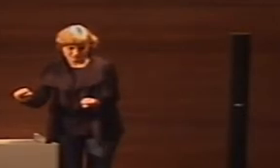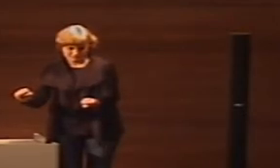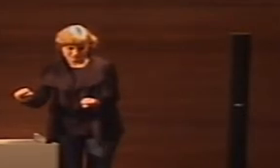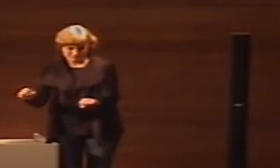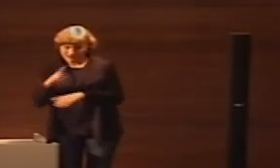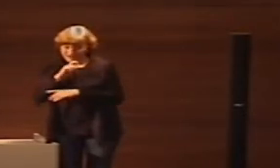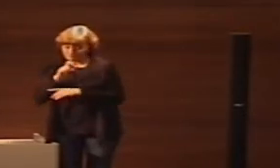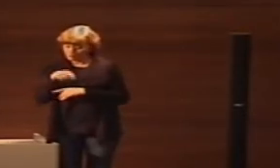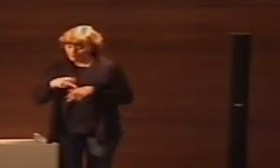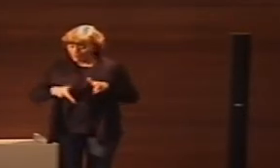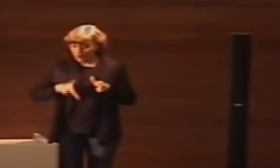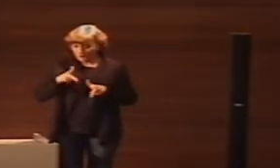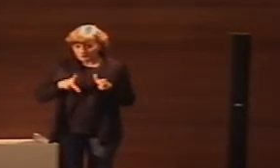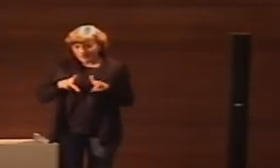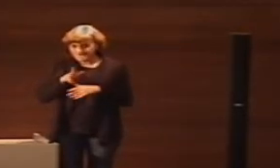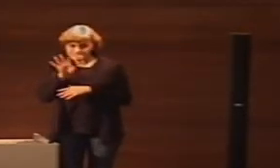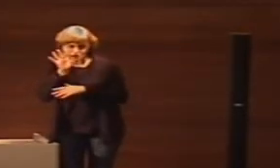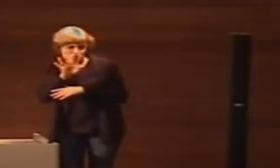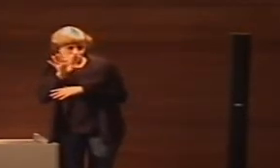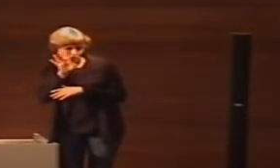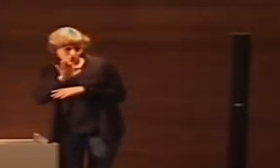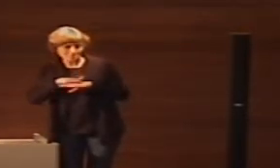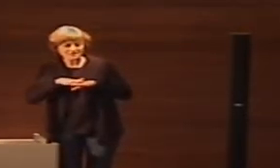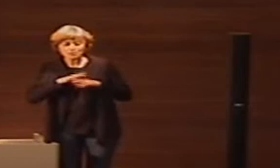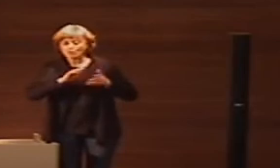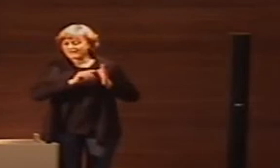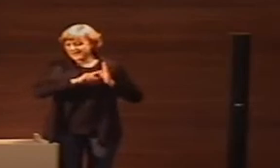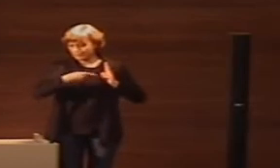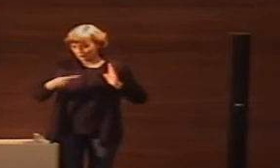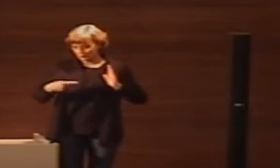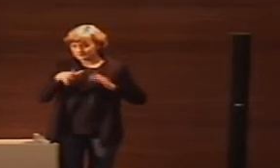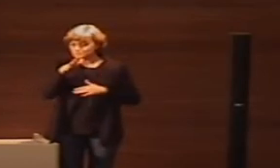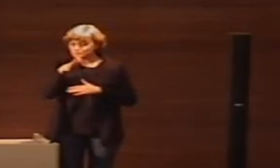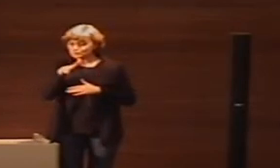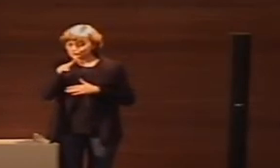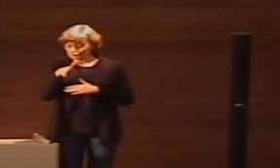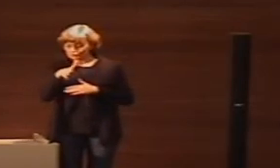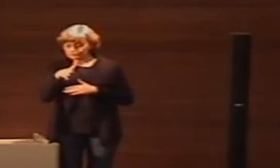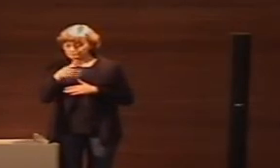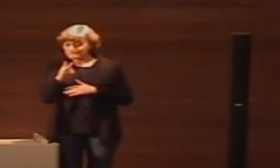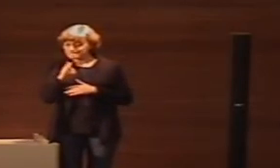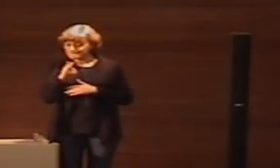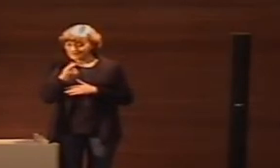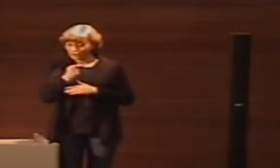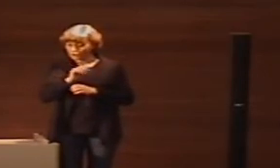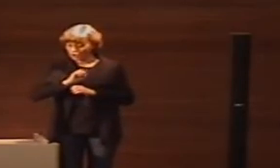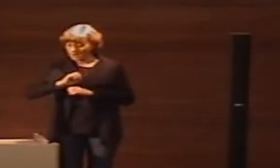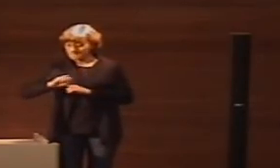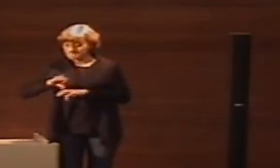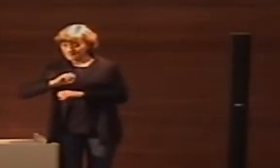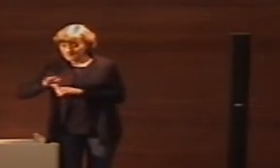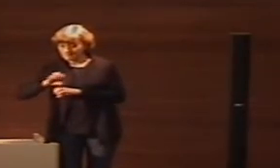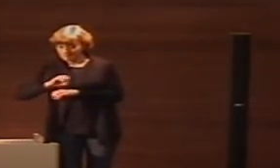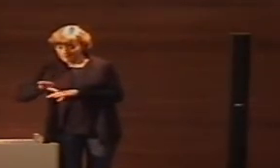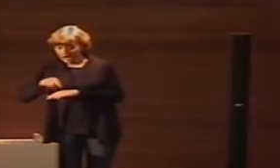El caso de Euskadi es curioso, porque, o al menos de Guipúzcoa, ¿no? Porque el coste del vertido no es una de las regiones